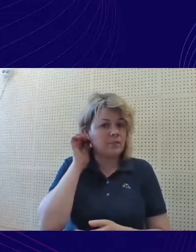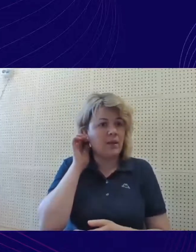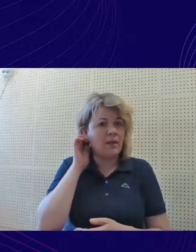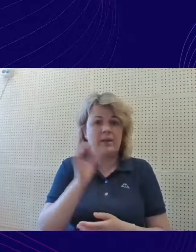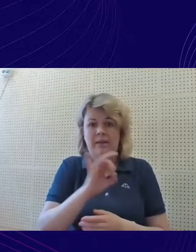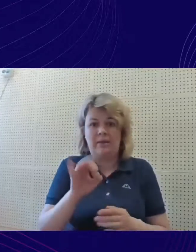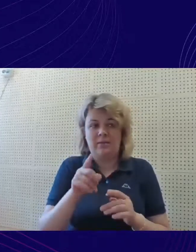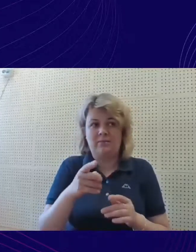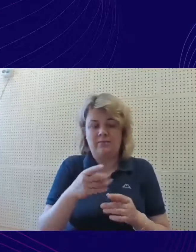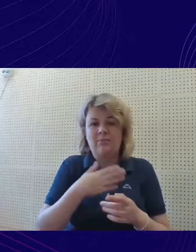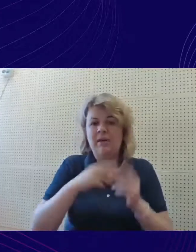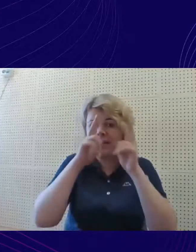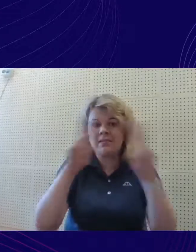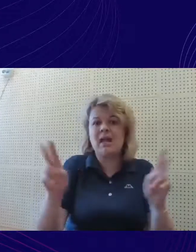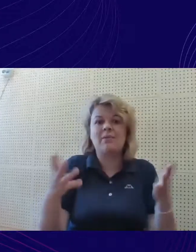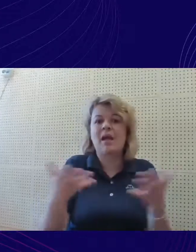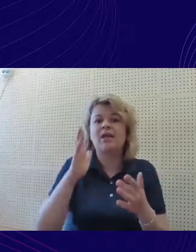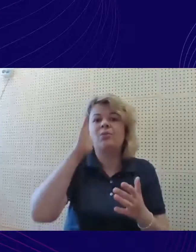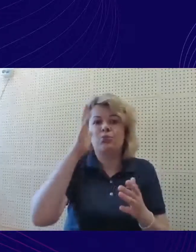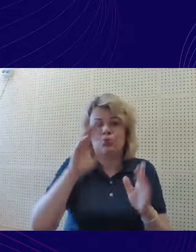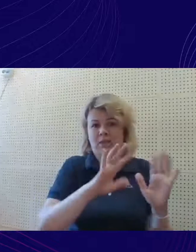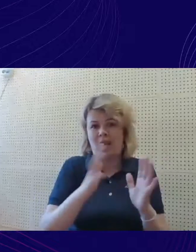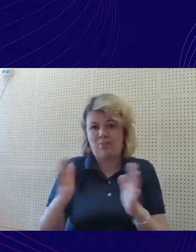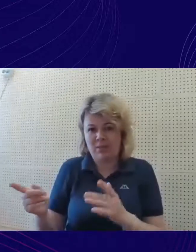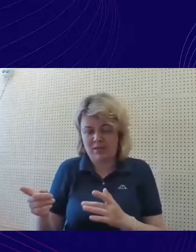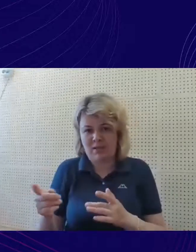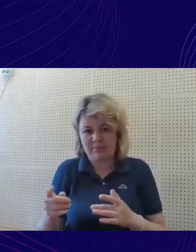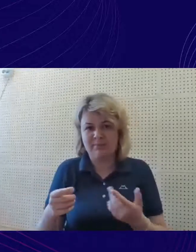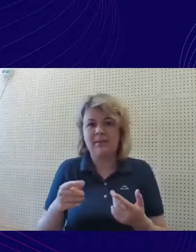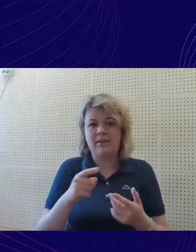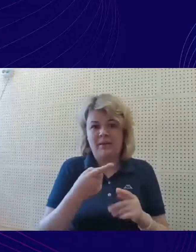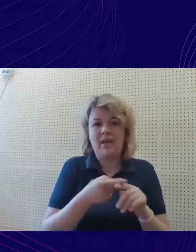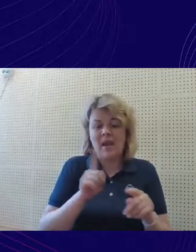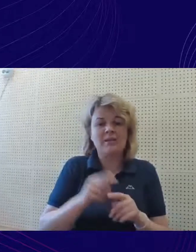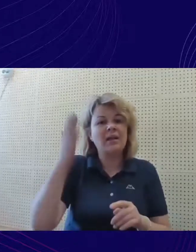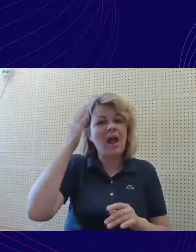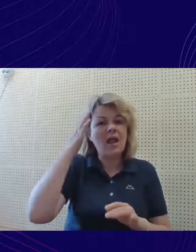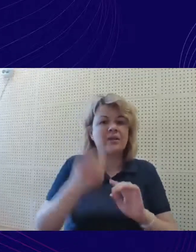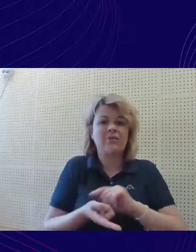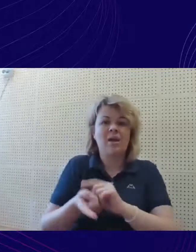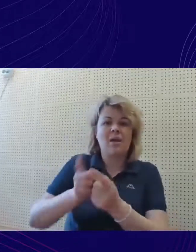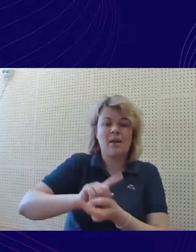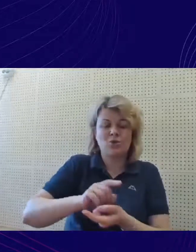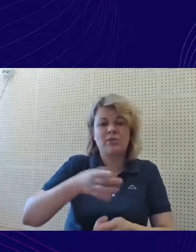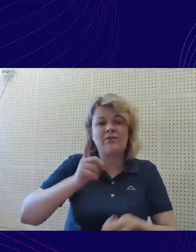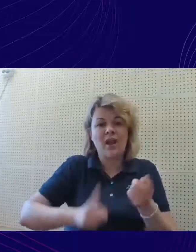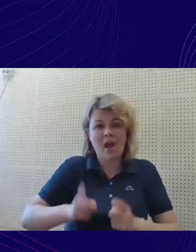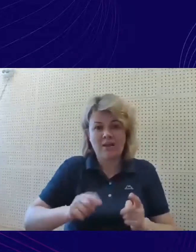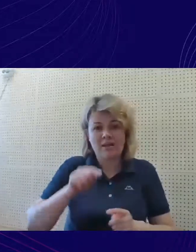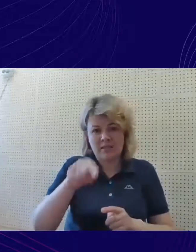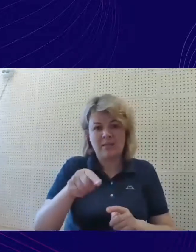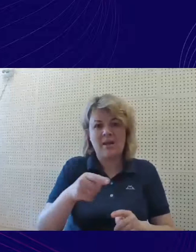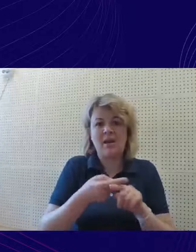непредсказуемость событий талантливо преобразовывается в реальность, которая становится в этом фильме